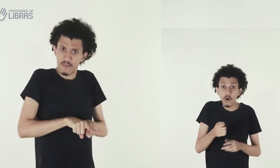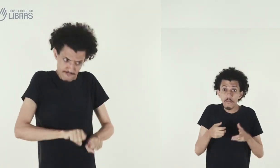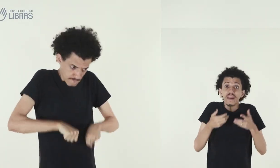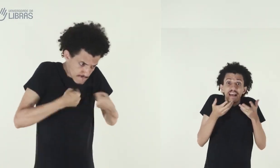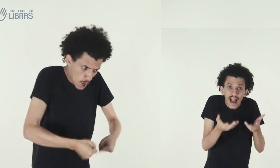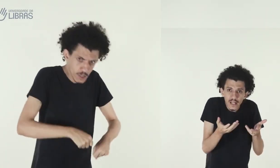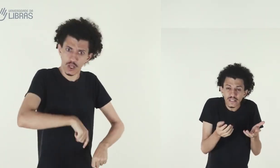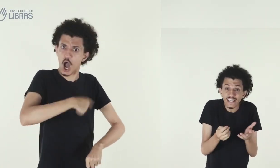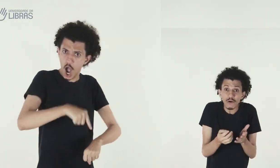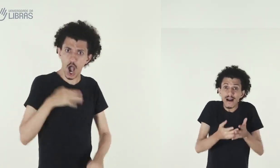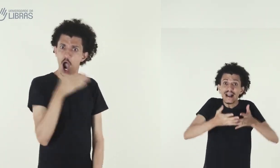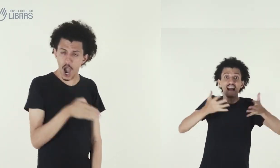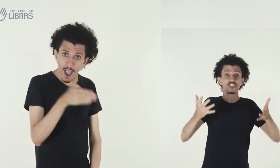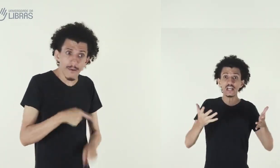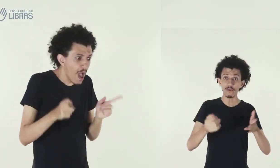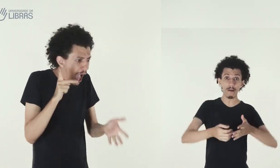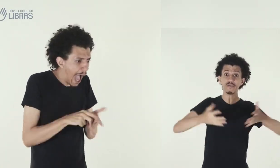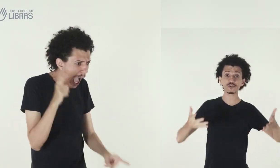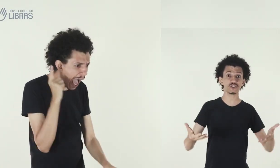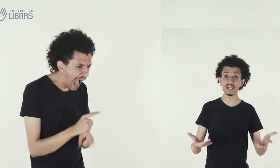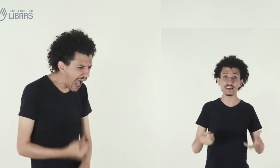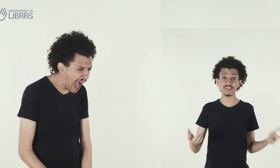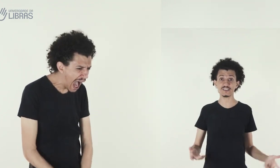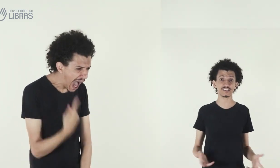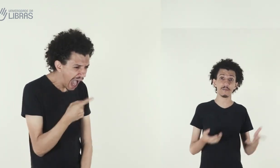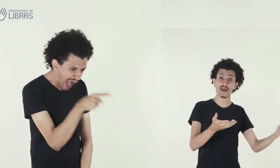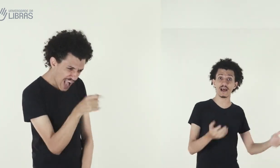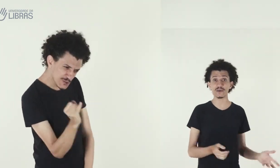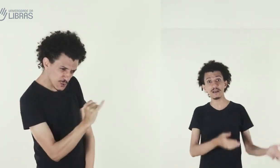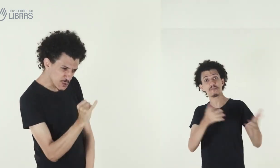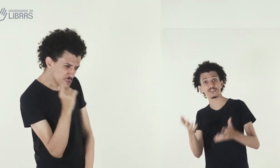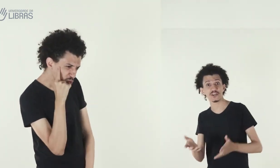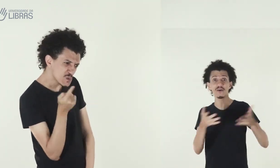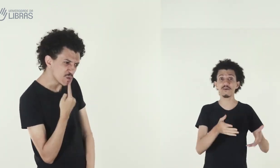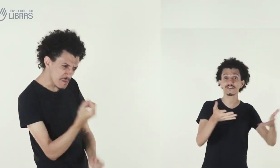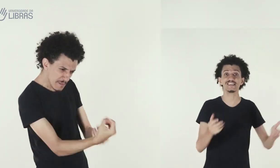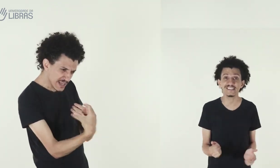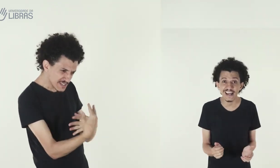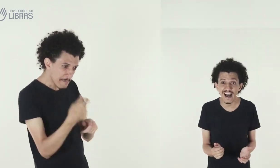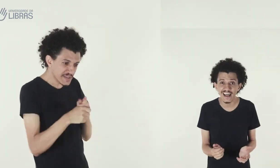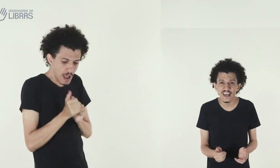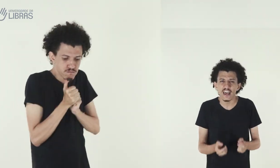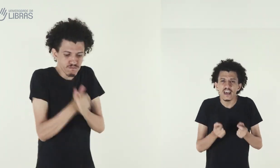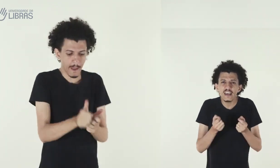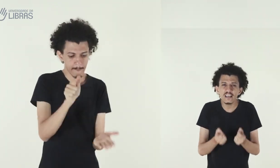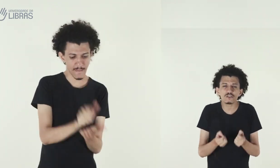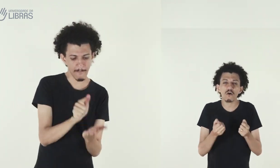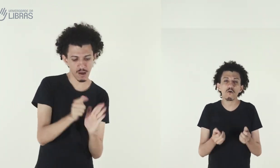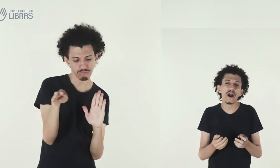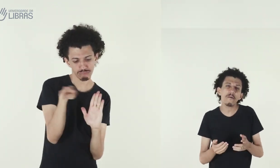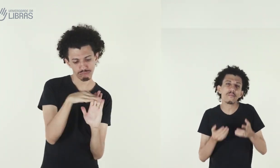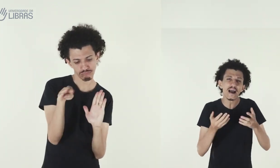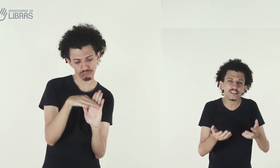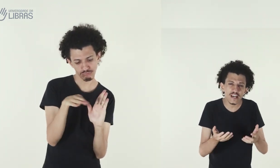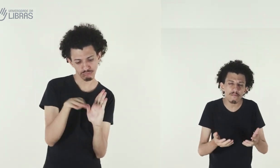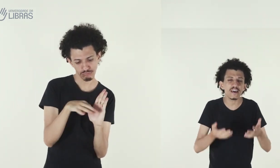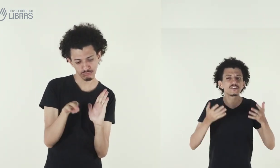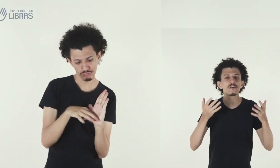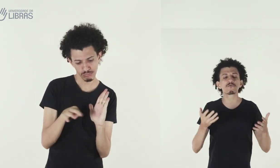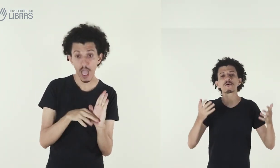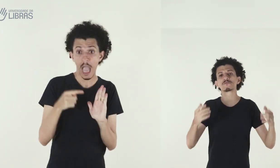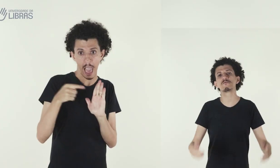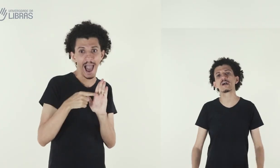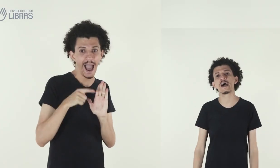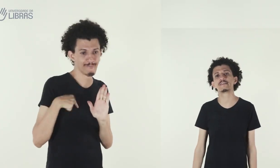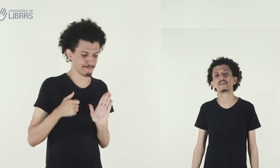surdo, era obrigado a seguir uma cartilha, uma apostila que dizia para ele o que ele podia ou não nos ensinar. E isso ocorre